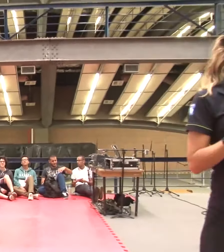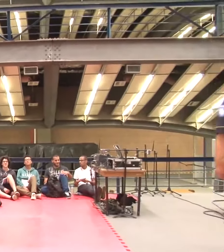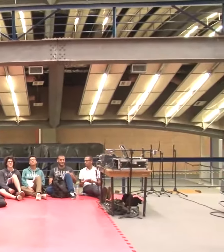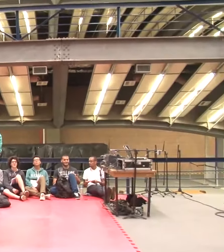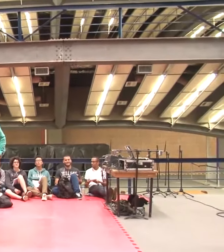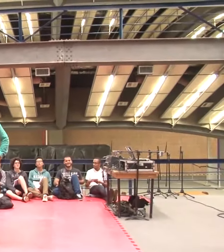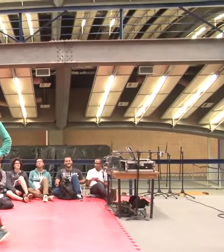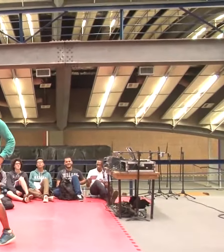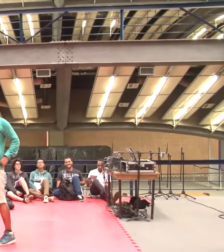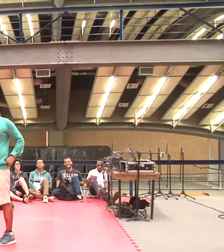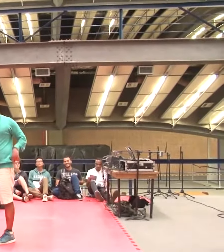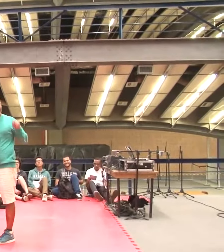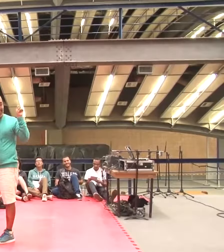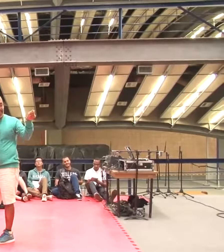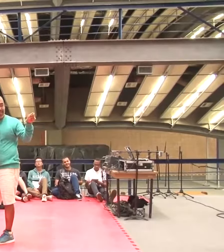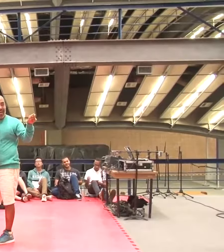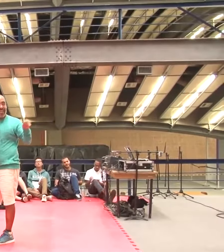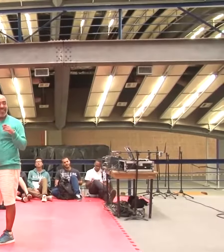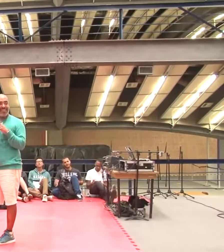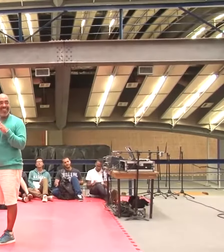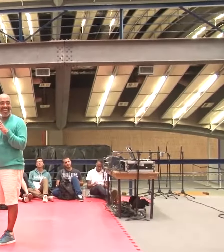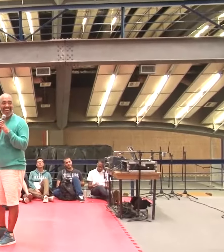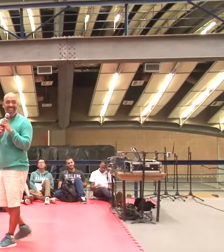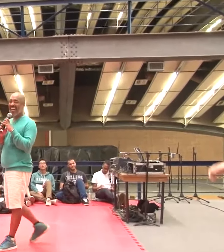são educados, viu, Priscila? Tem que educar.